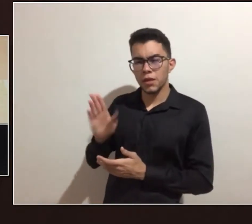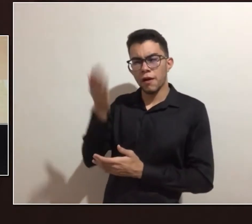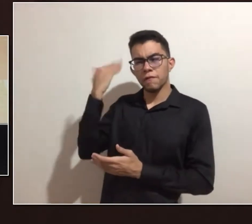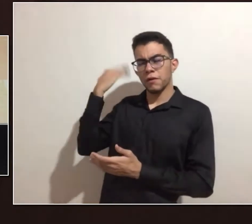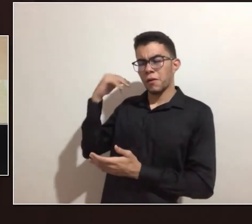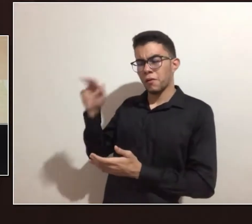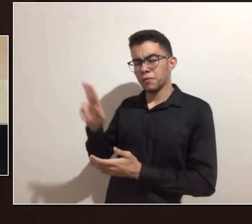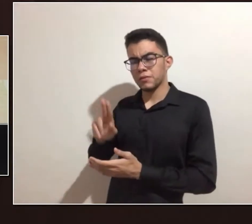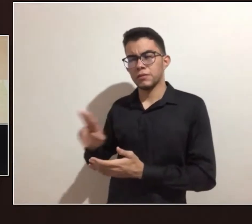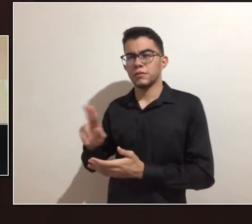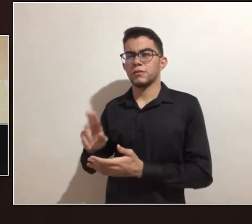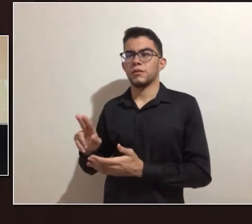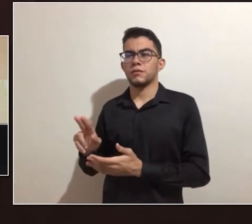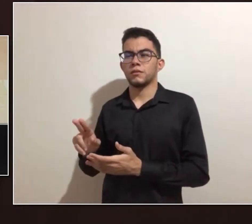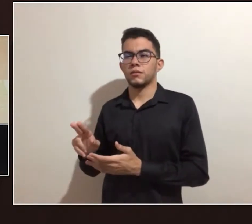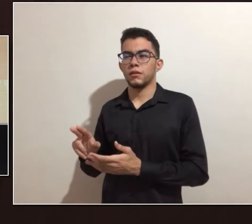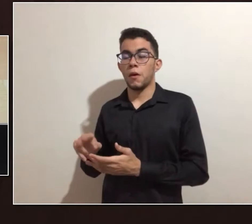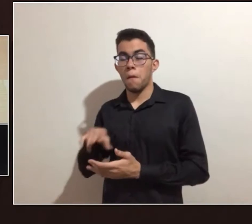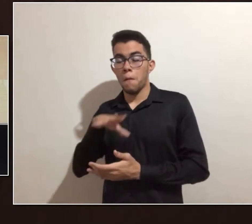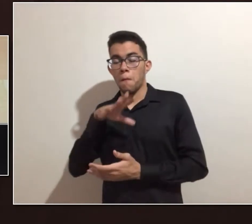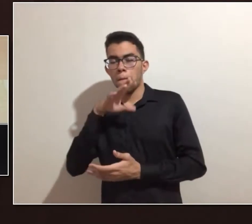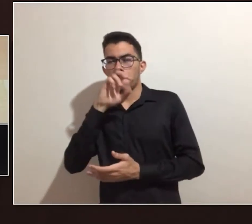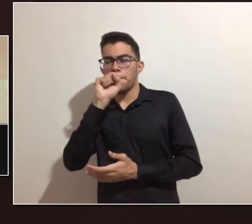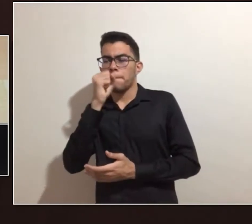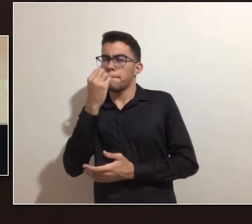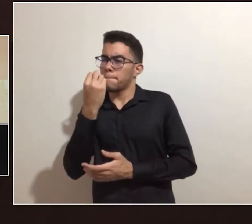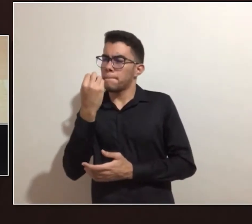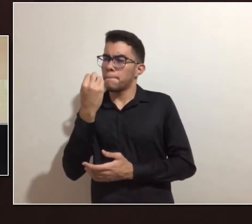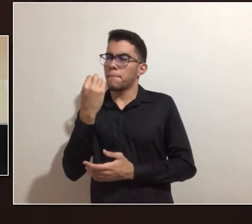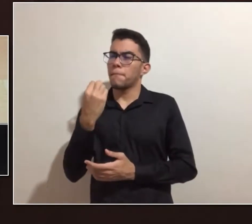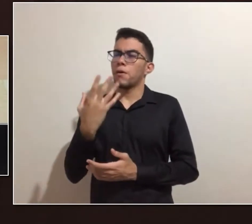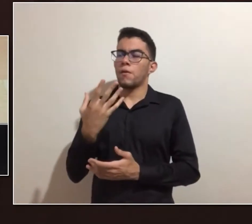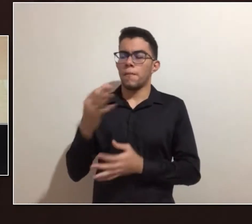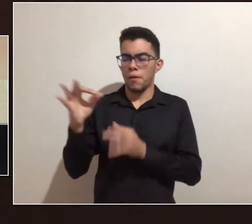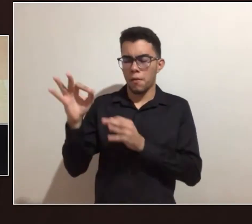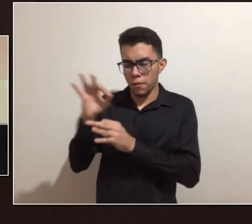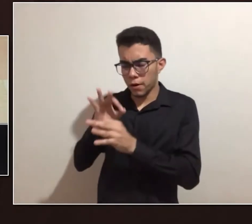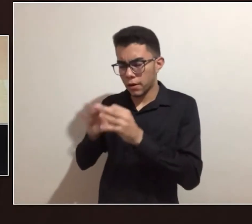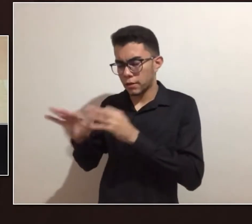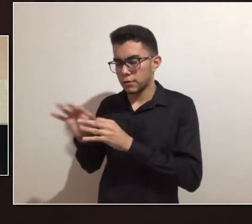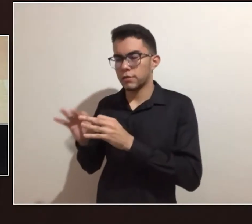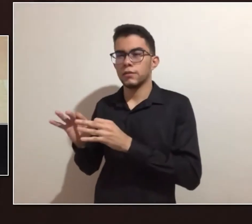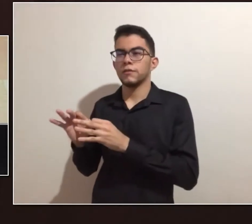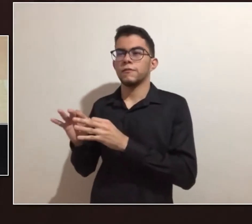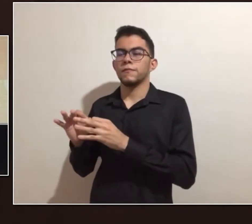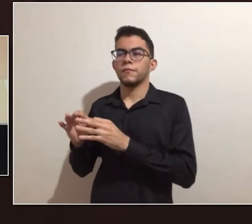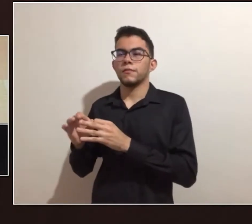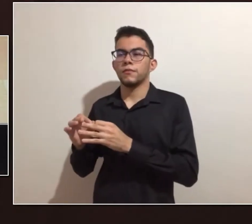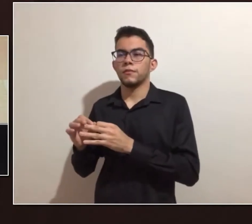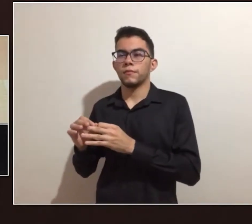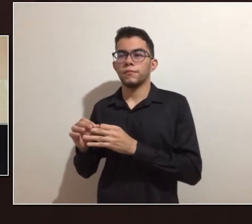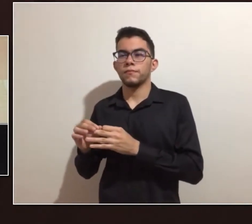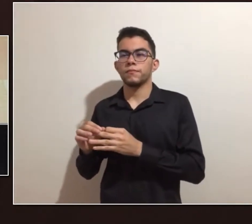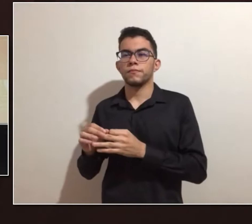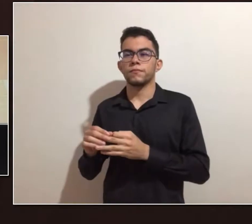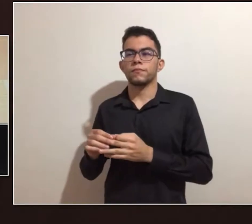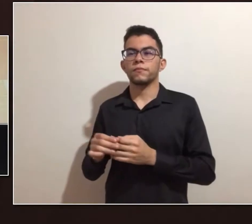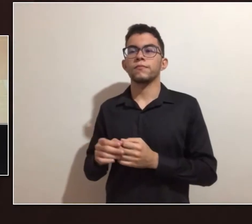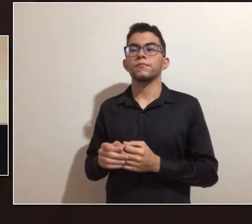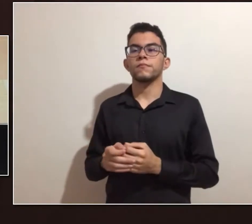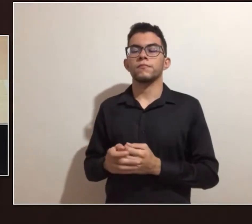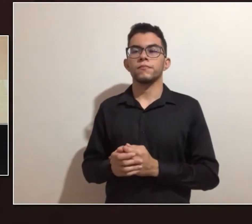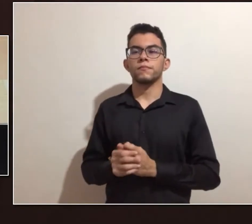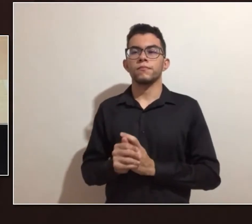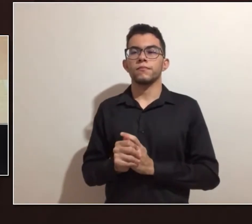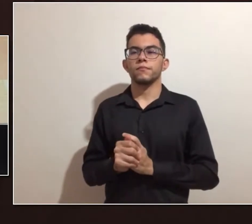especiaria aromática usada na preparação dos mortos, e principalmente dos